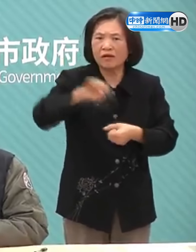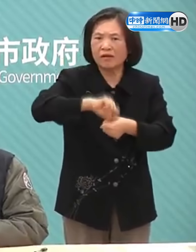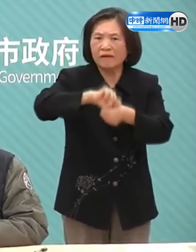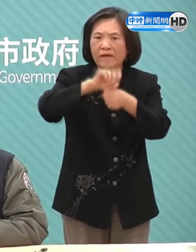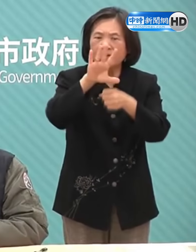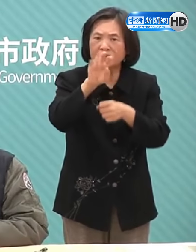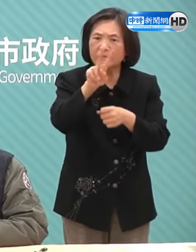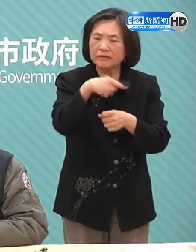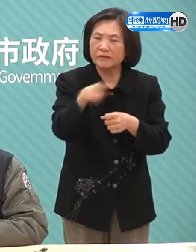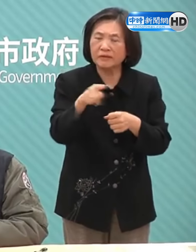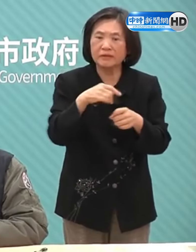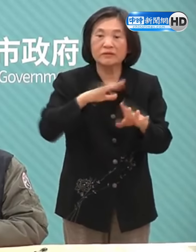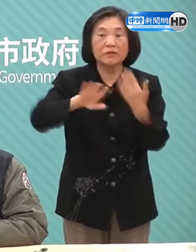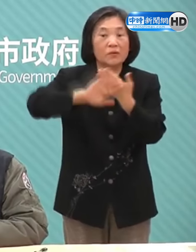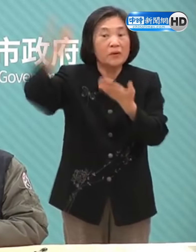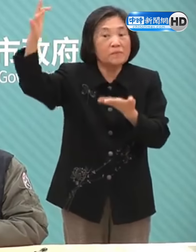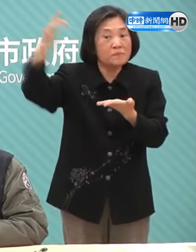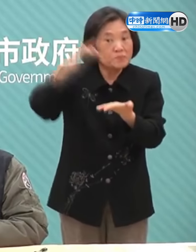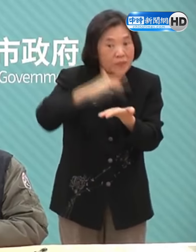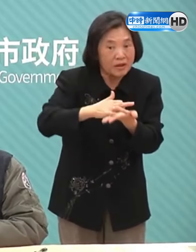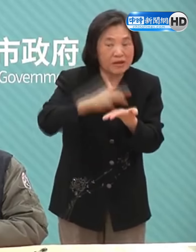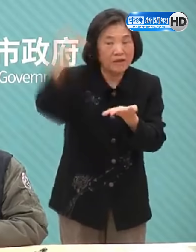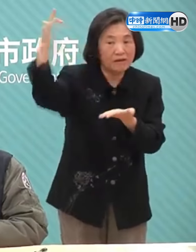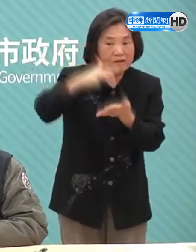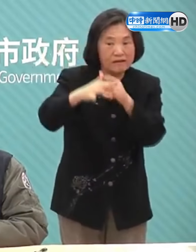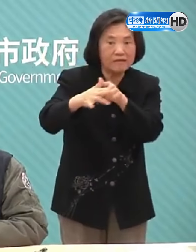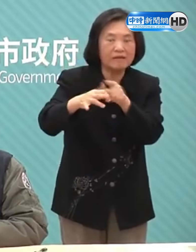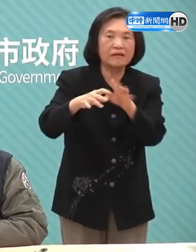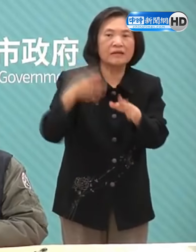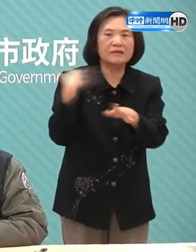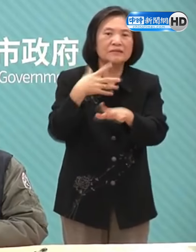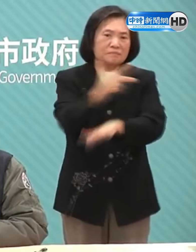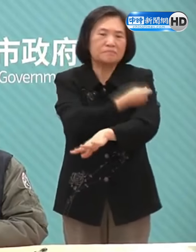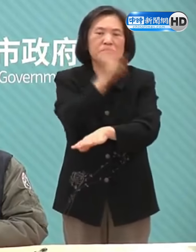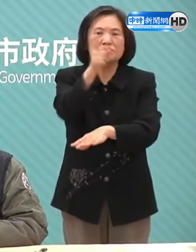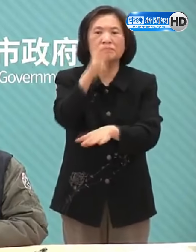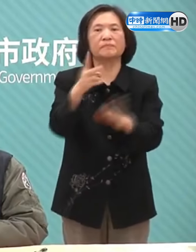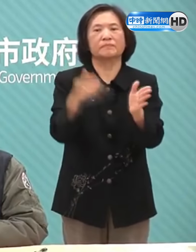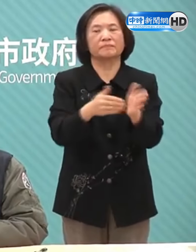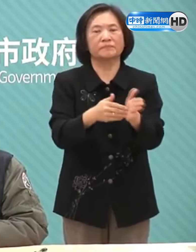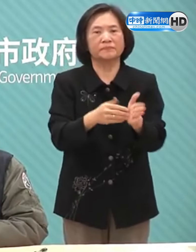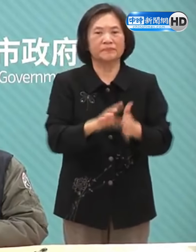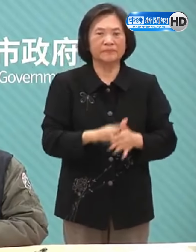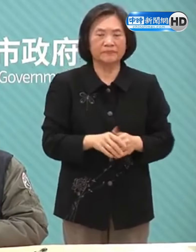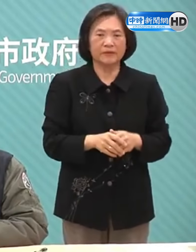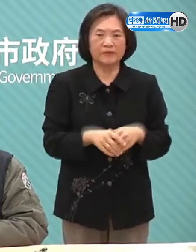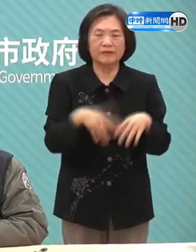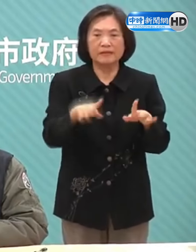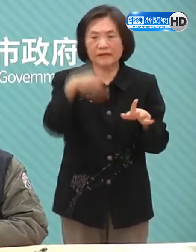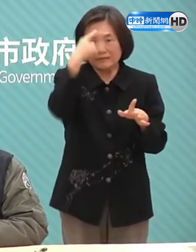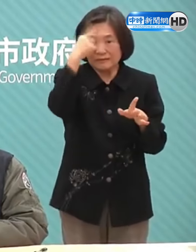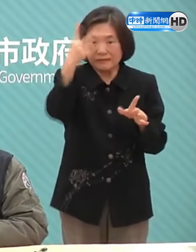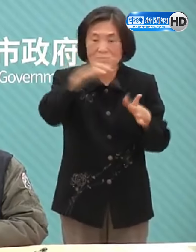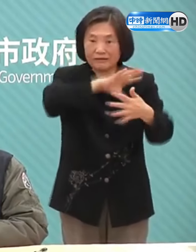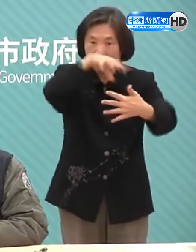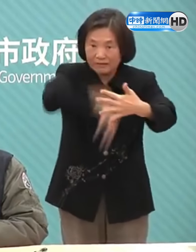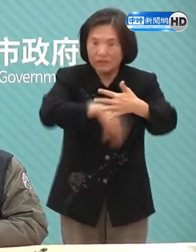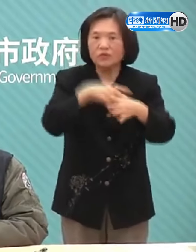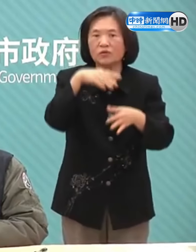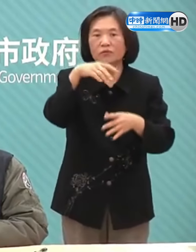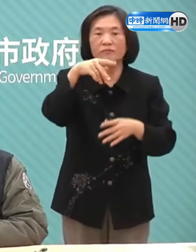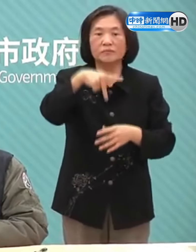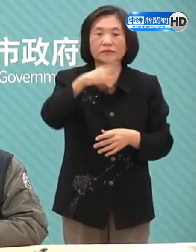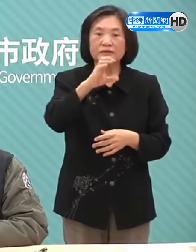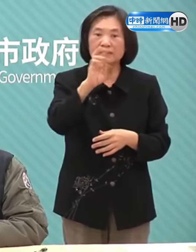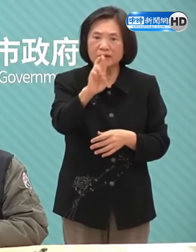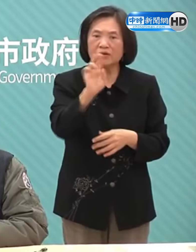会做航空器的，你知道吗？都是打过2剂疫苗，然后2天内又做 PCR，